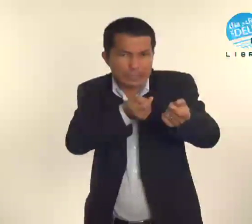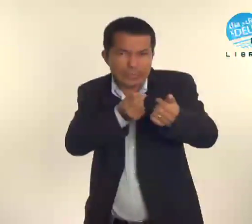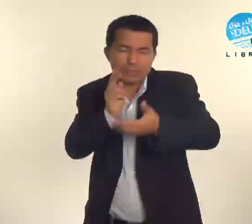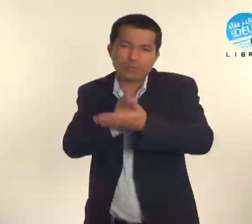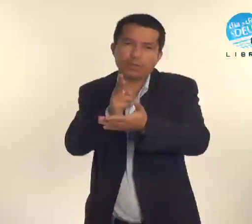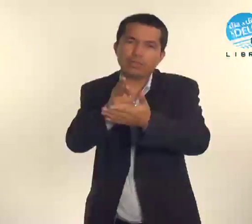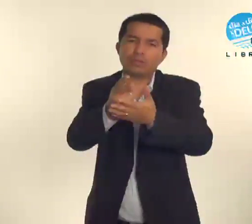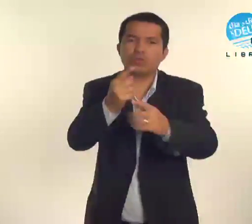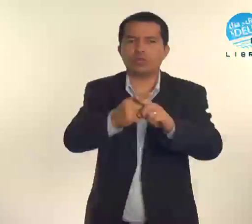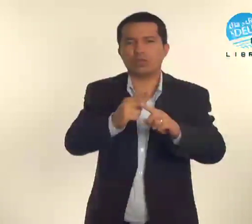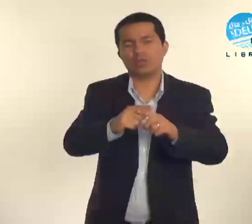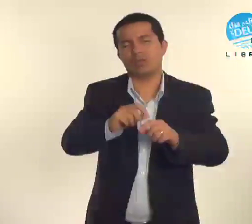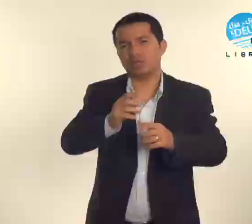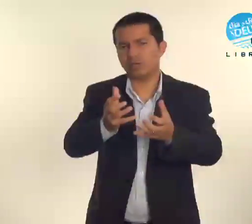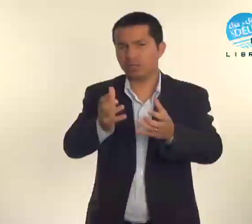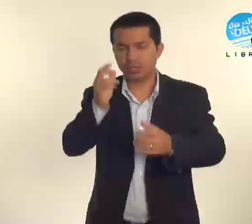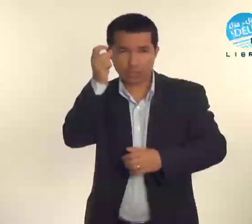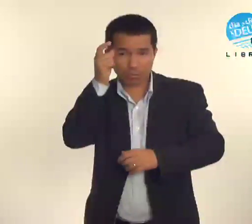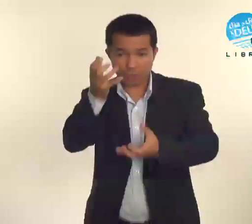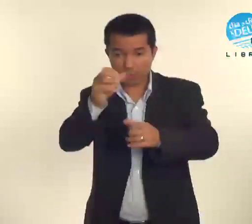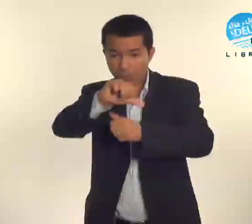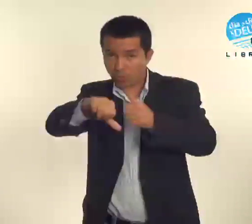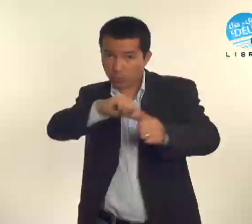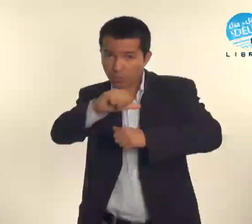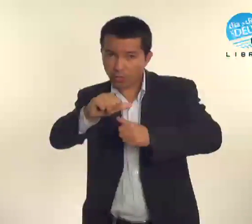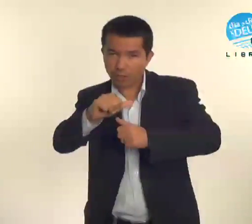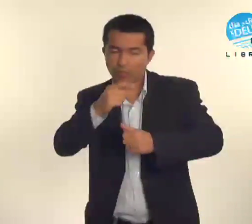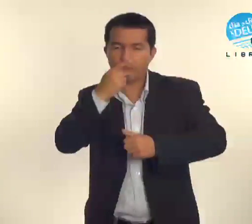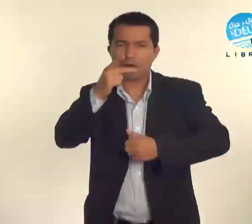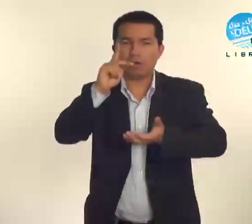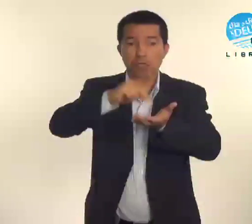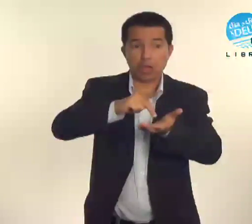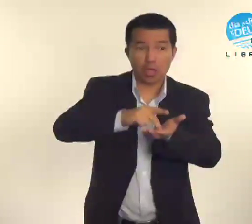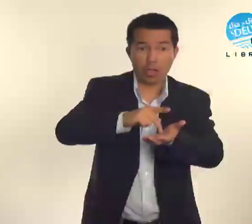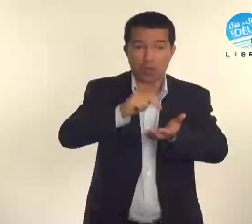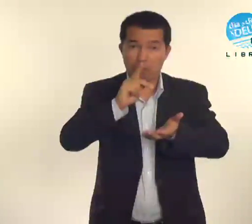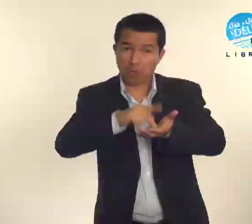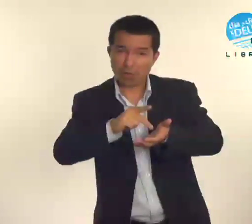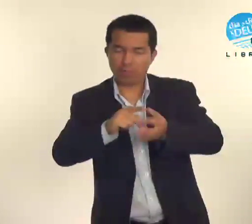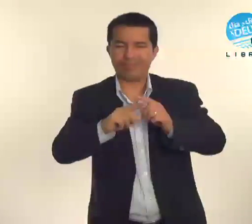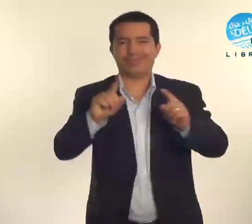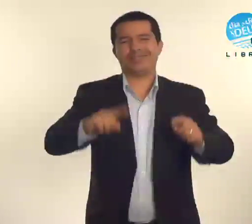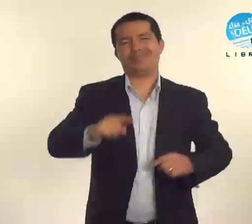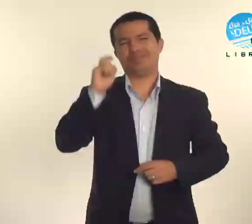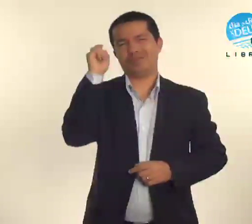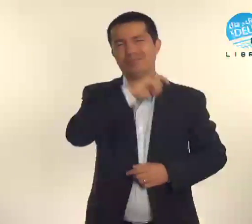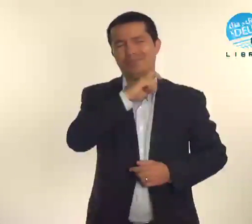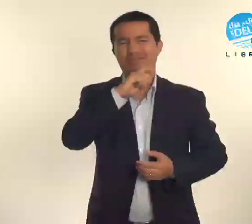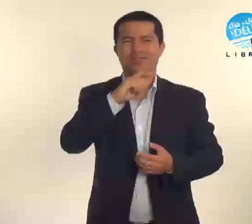continuam sendo mentiras e não podem ser aferidas como verdade no dia a dia da nossa